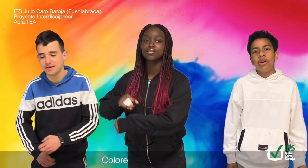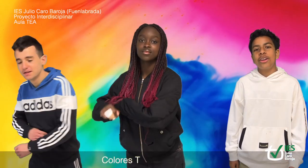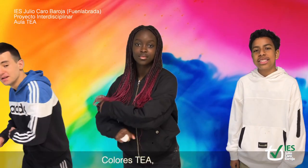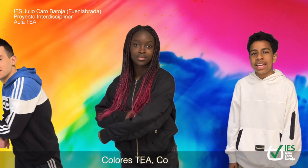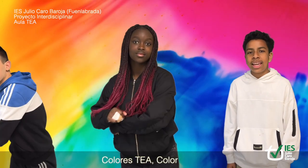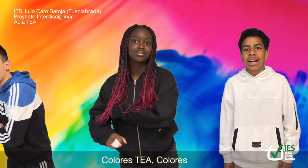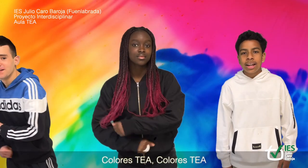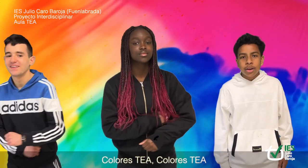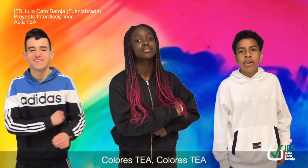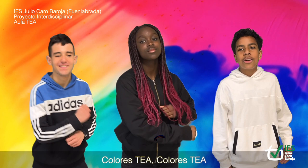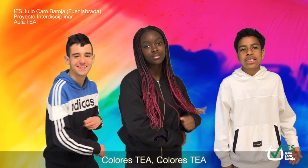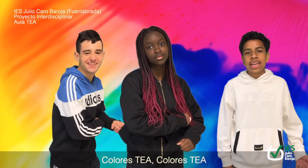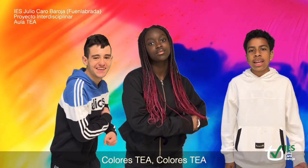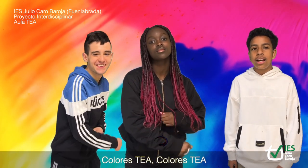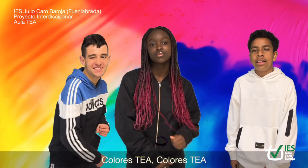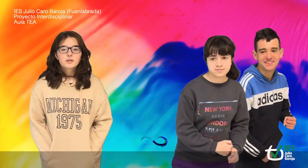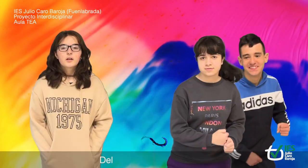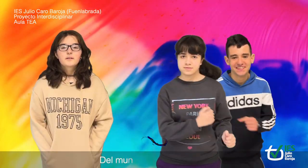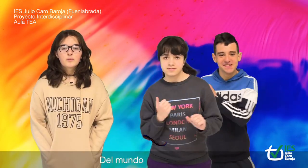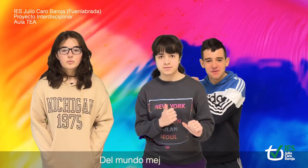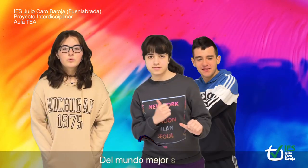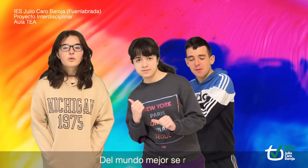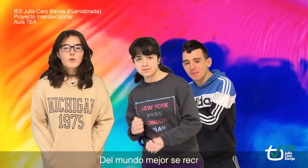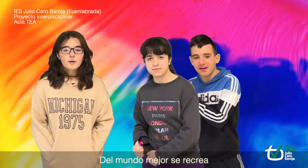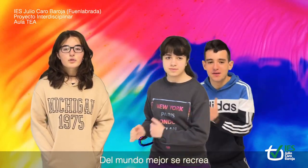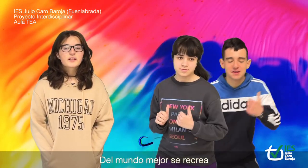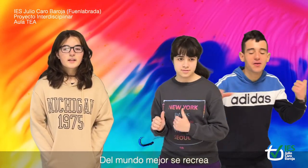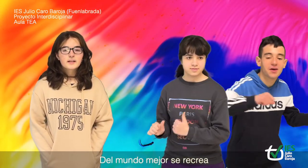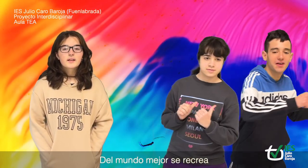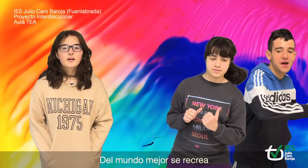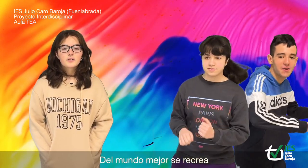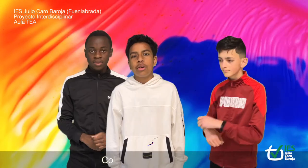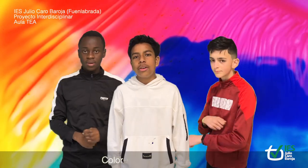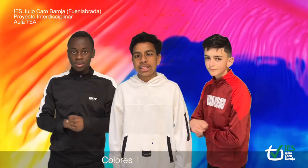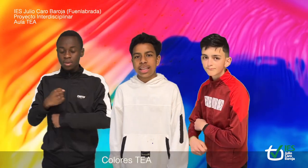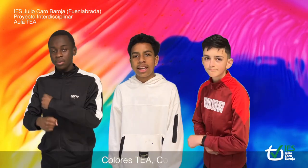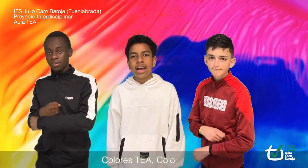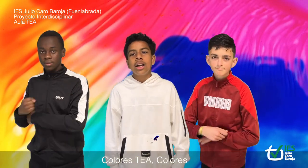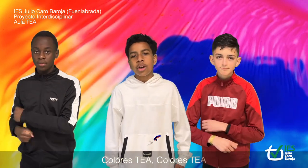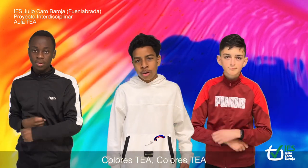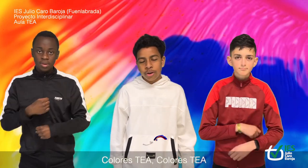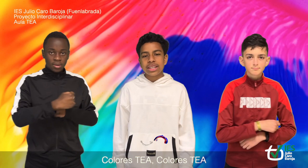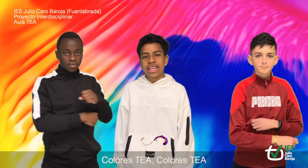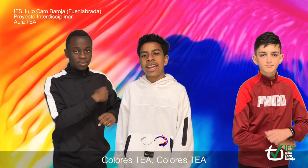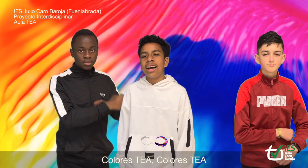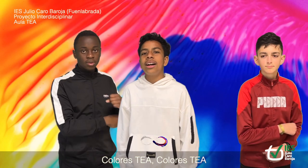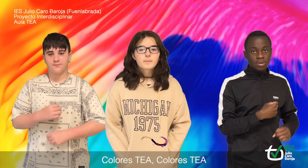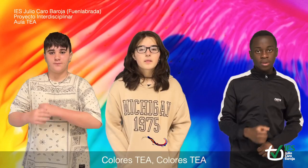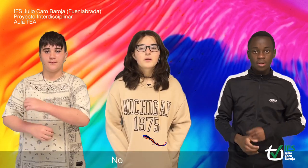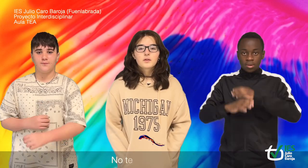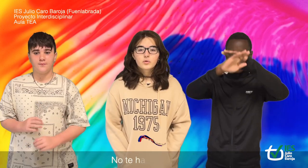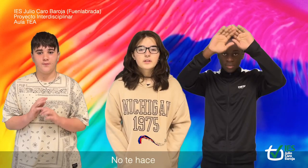Colores Tea, Colores Tea El mundo mejor se recrea Colores Tea, Colores